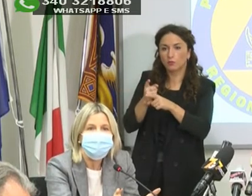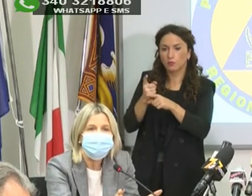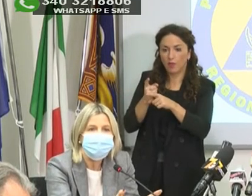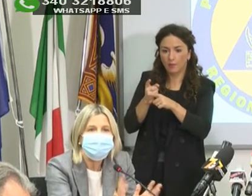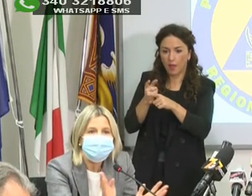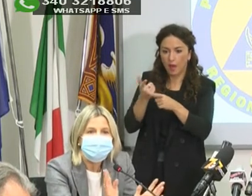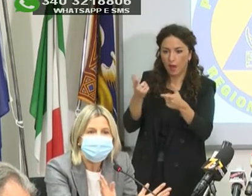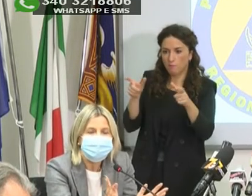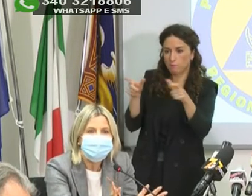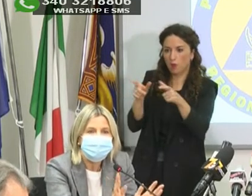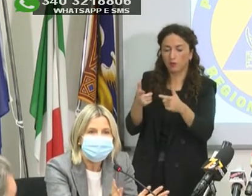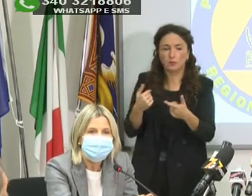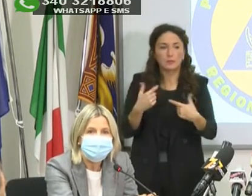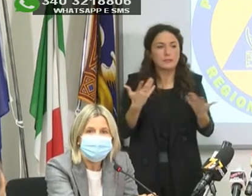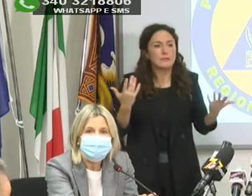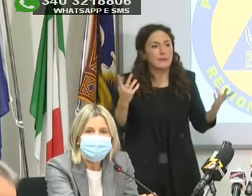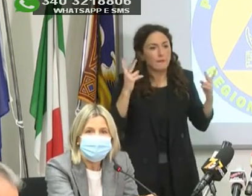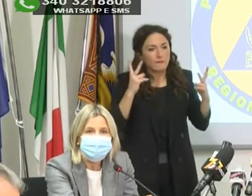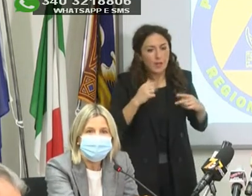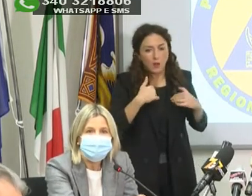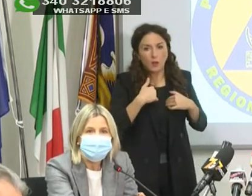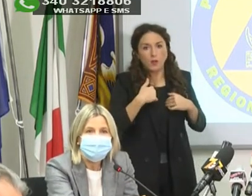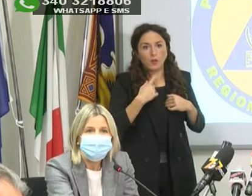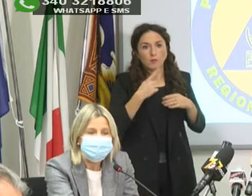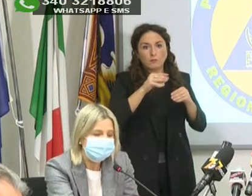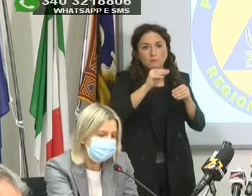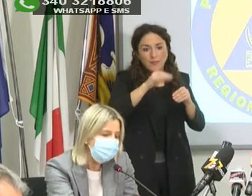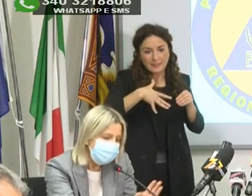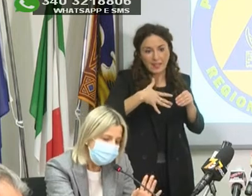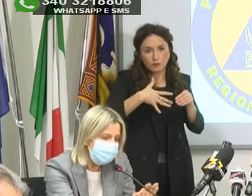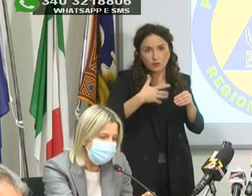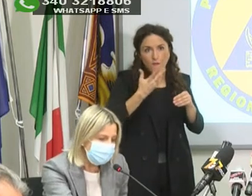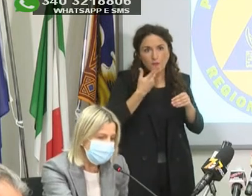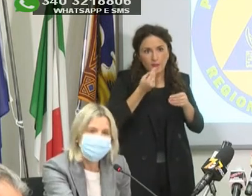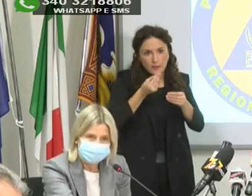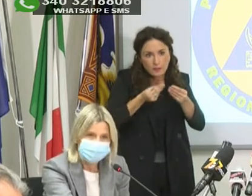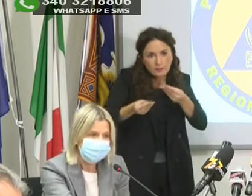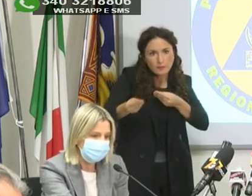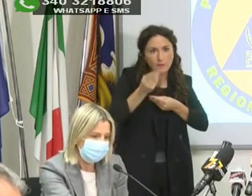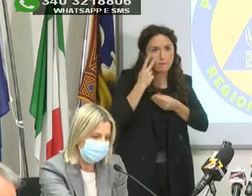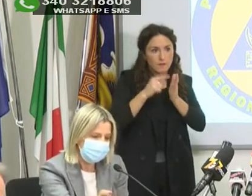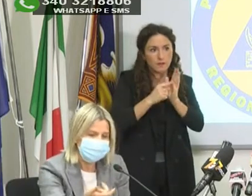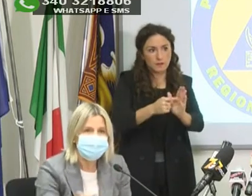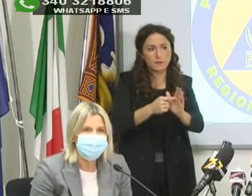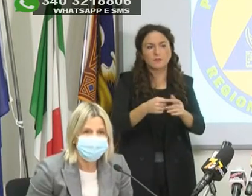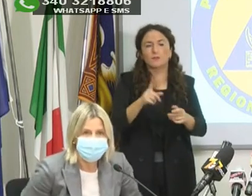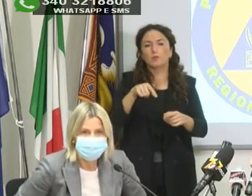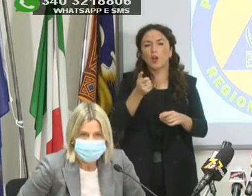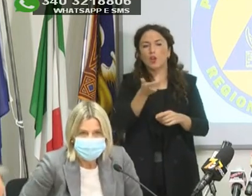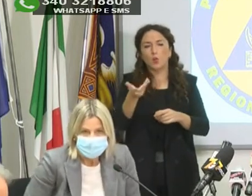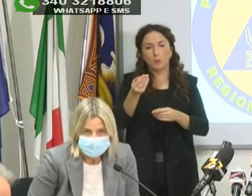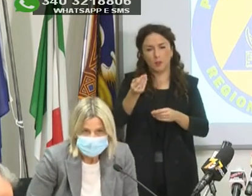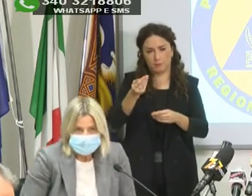referente COVID. Io ripeto, mi è arrivato un messaggio, se volete ve lo giro. Lo verifichiamo bene. Casomai ci giri anche il numero,